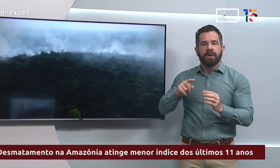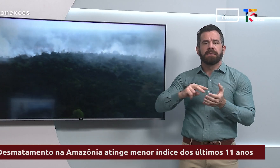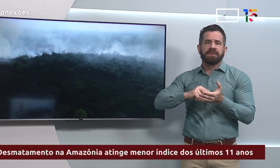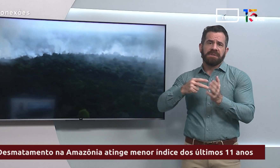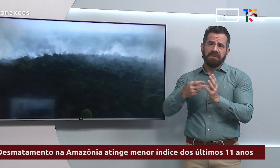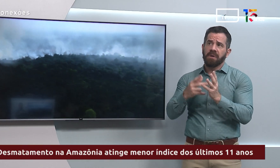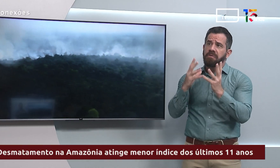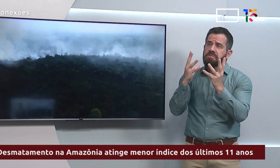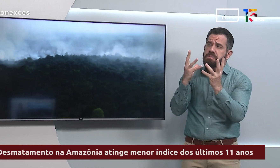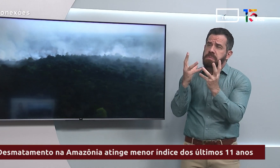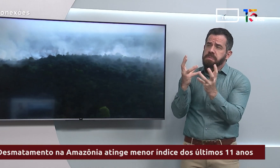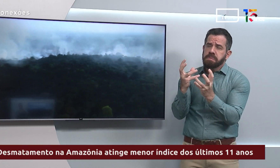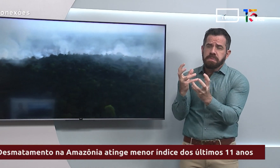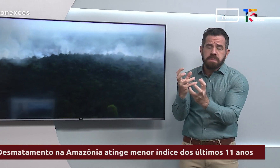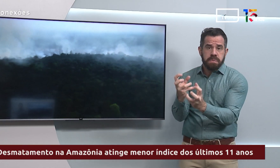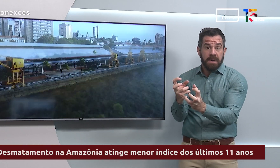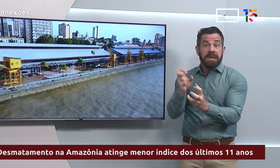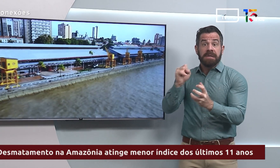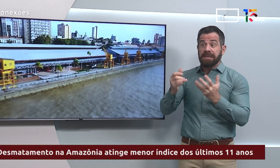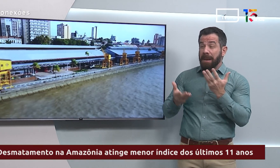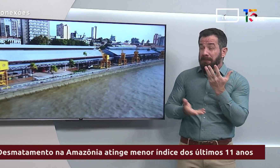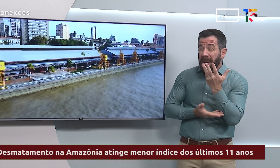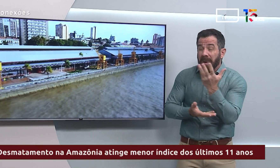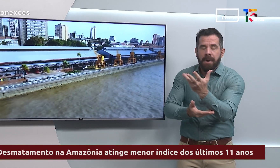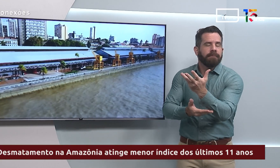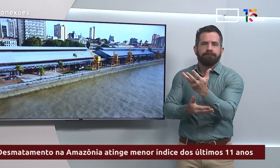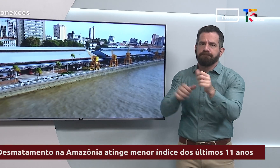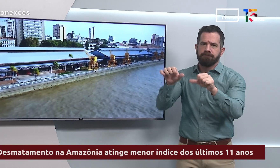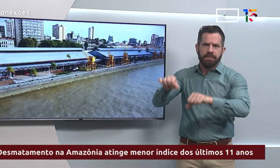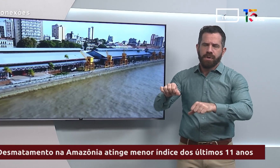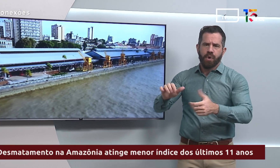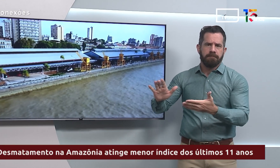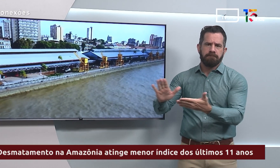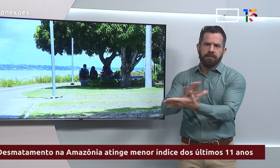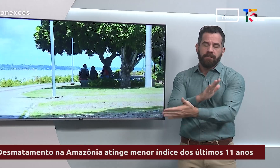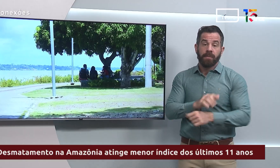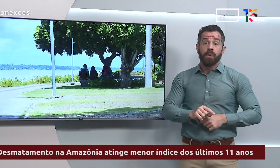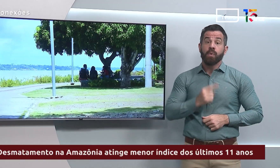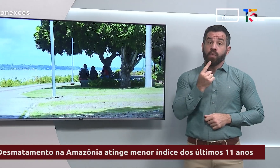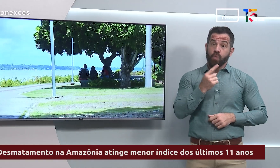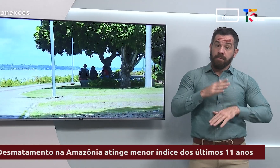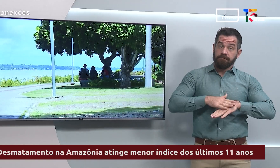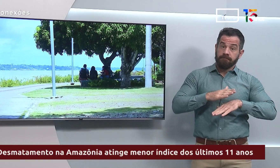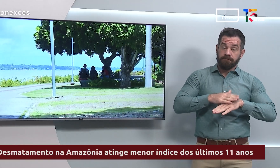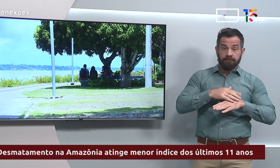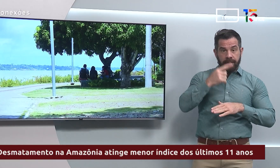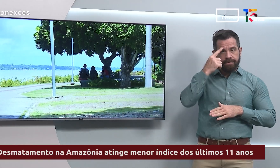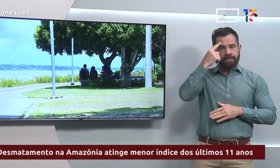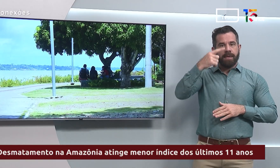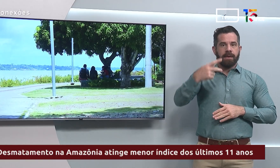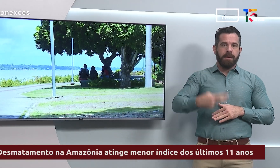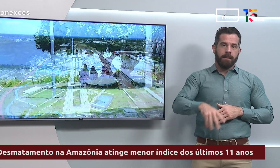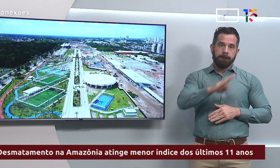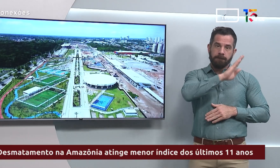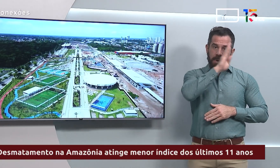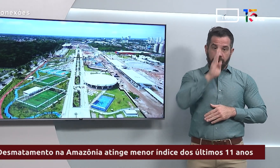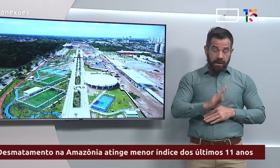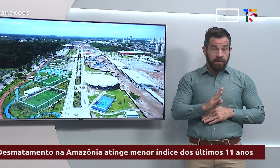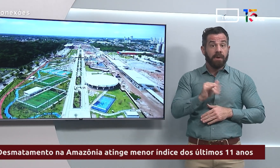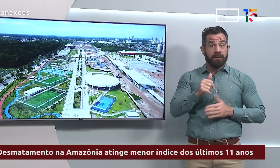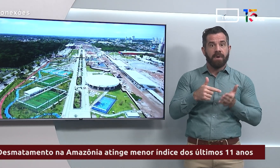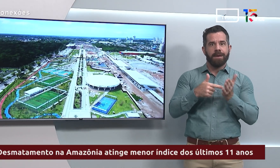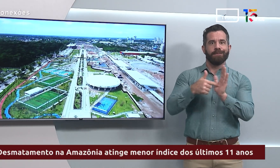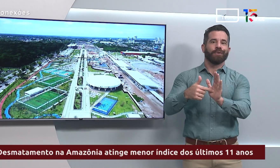sem chegar a ser totalmente derrubada. Uma das apostas do país para a proteção de florestas deve ser lançada oficialmente